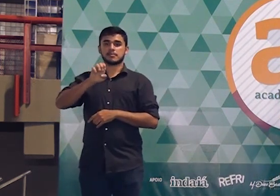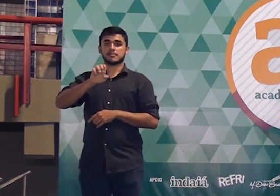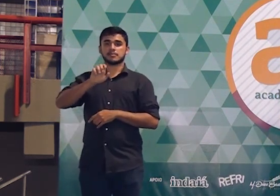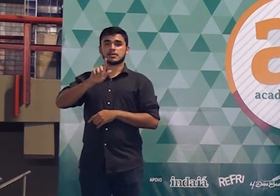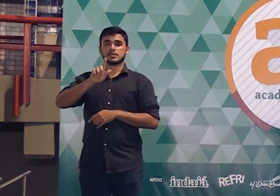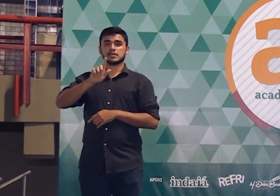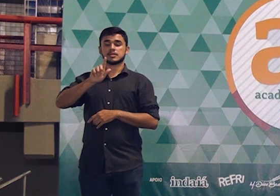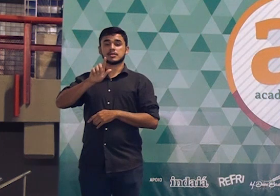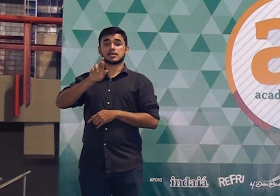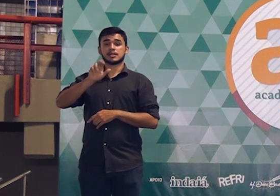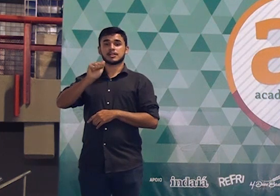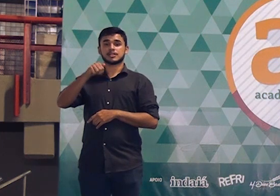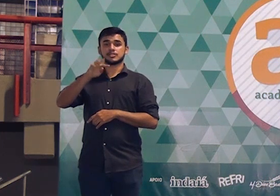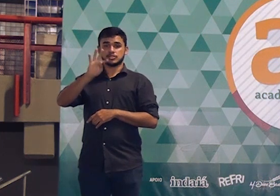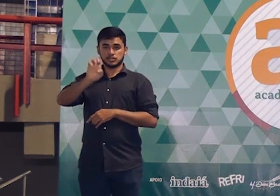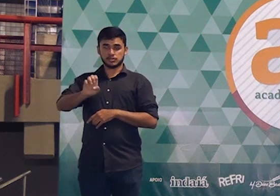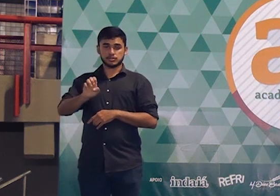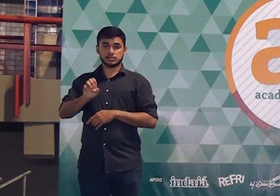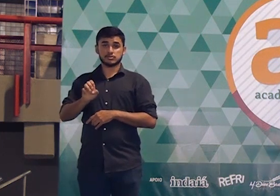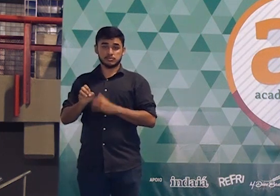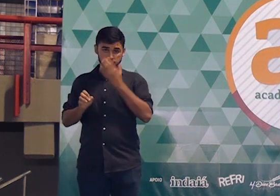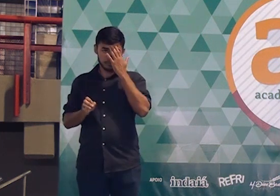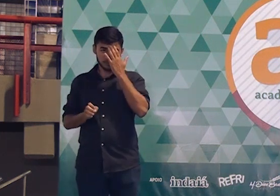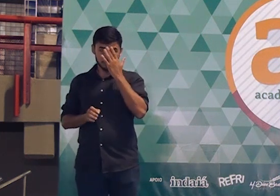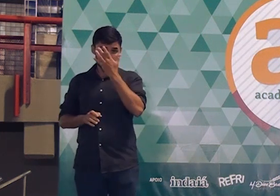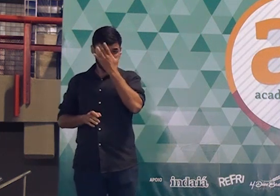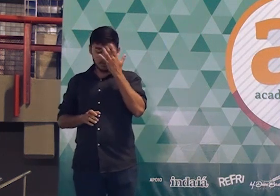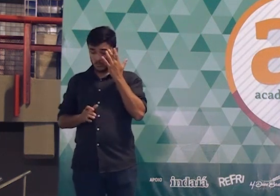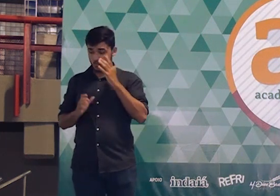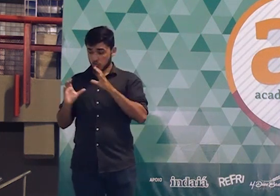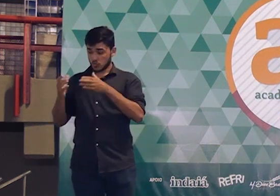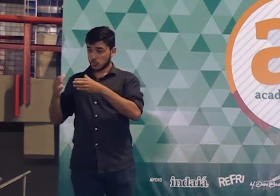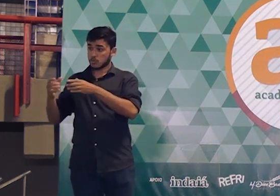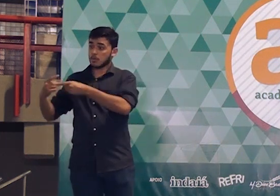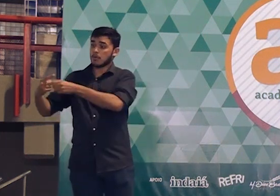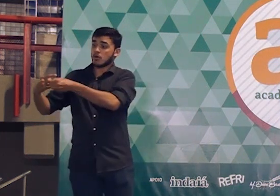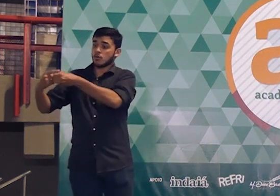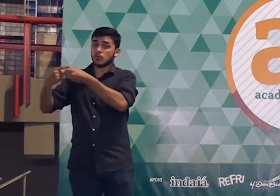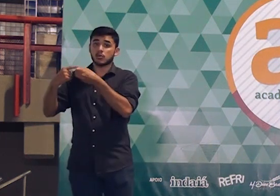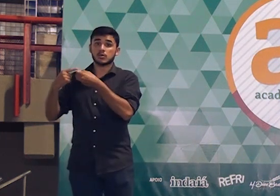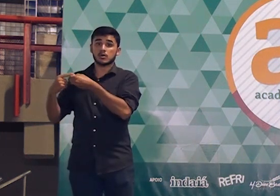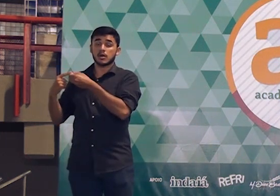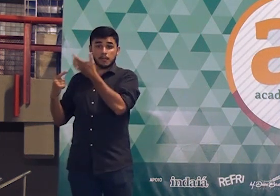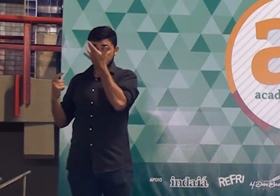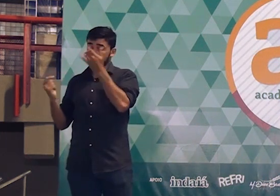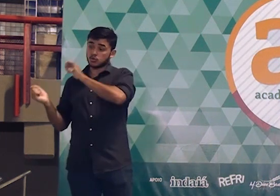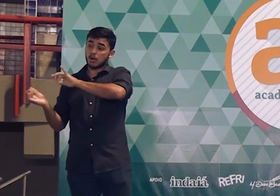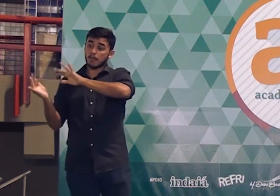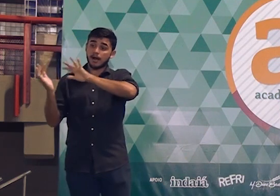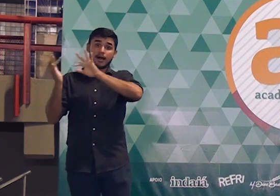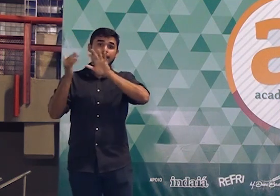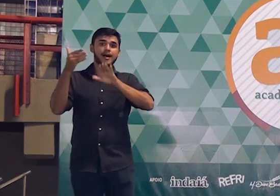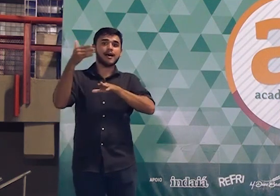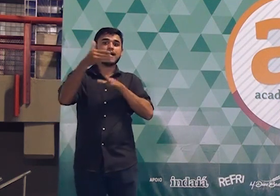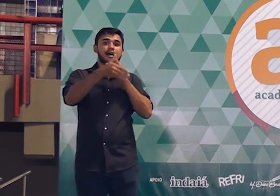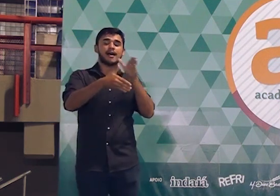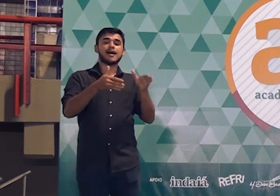emigrante. Então, o êxodo rural, quando eu estou saindo do campo, eu estou vivendo um processo de